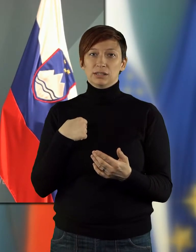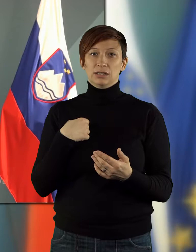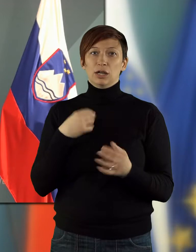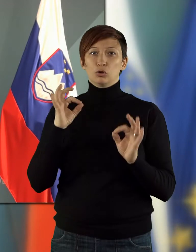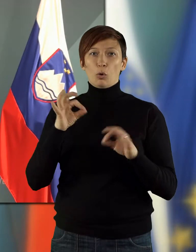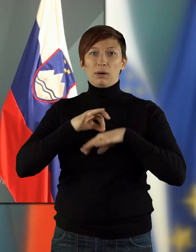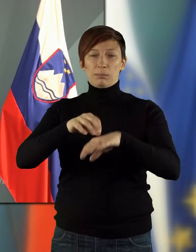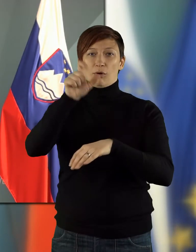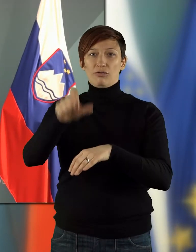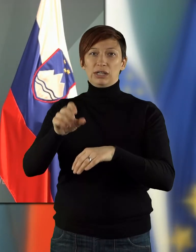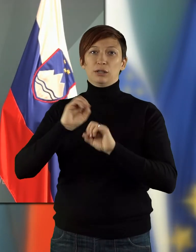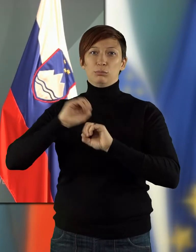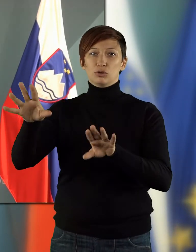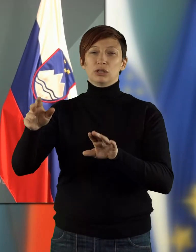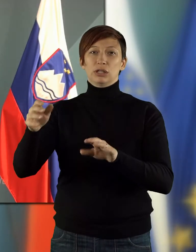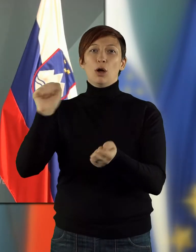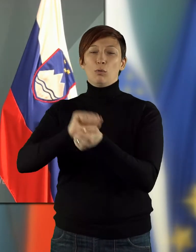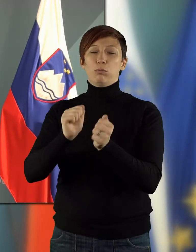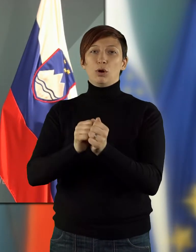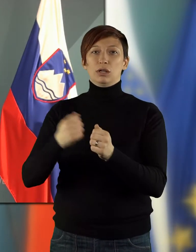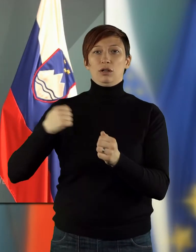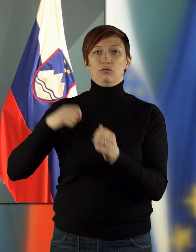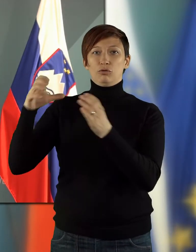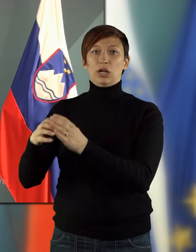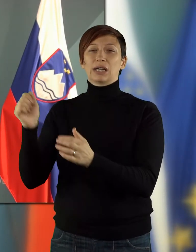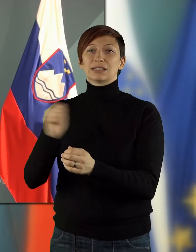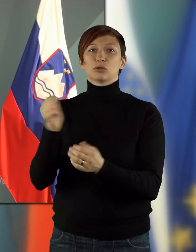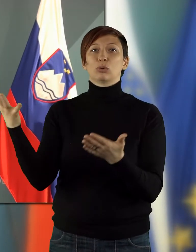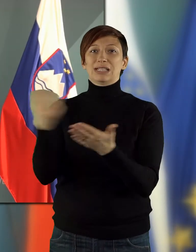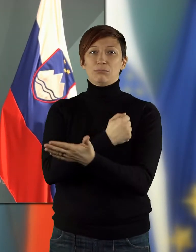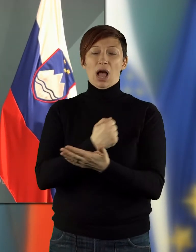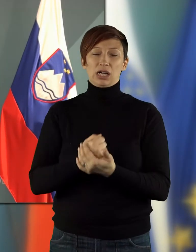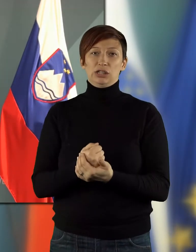In preudaren poveljnik pošilja v boj vojake